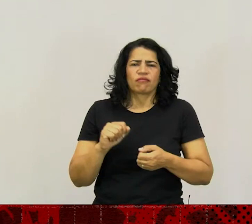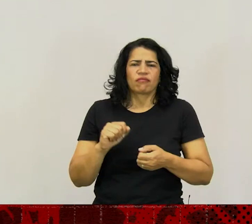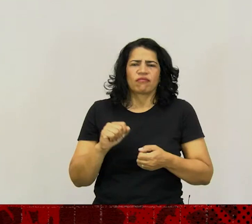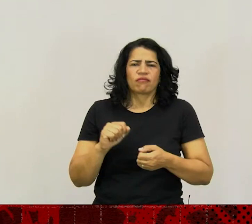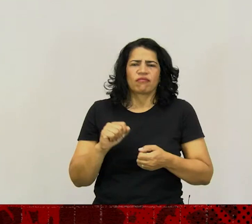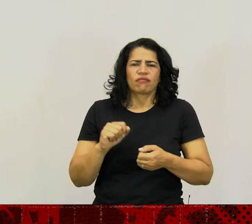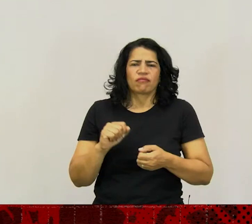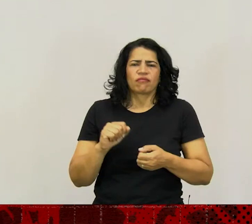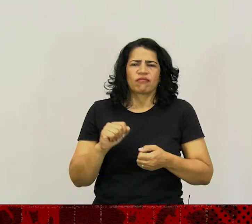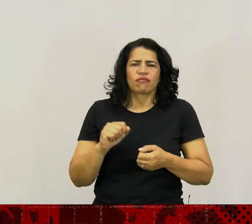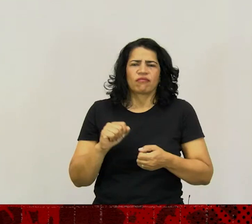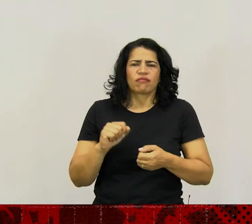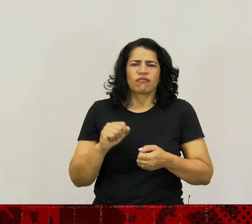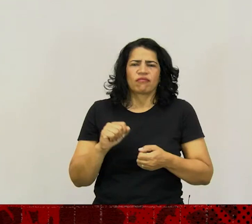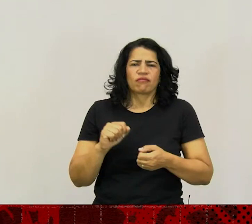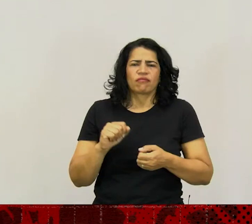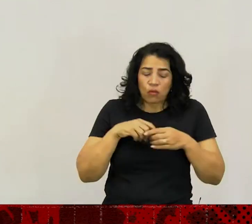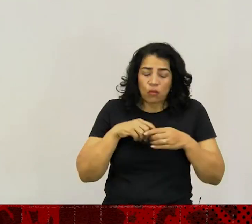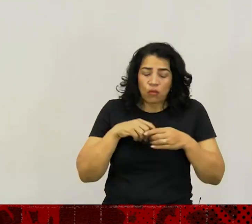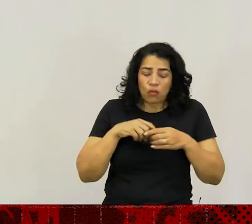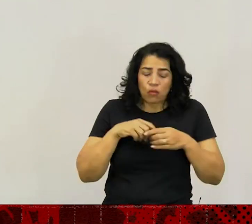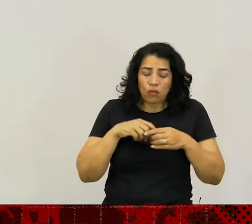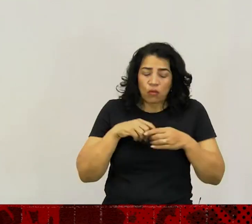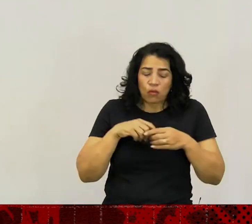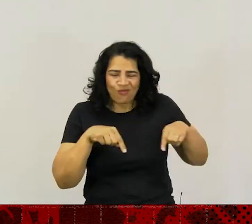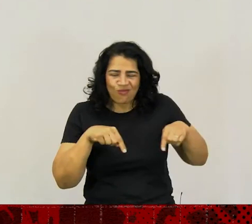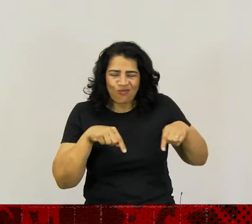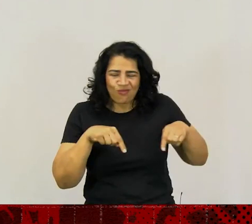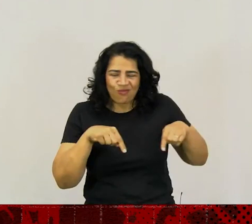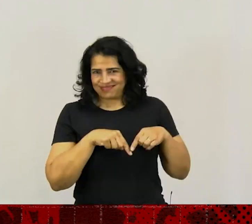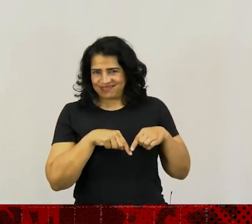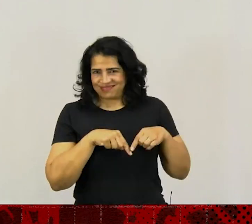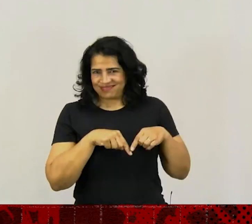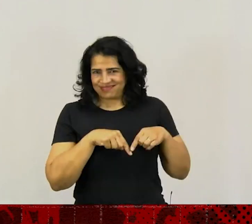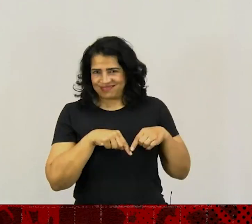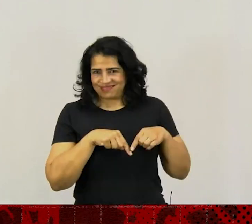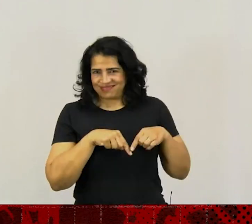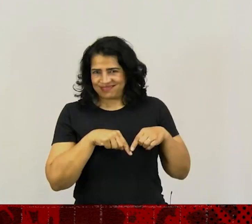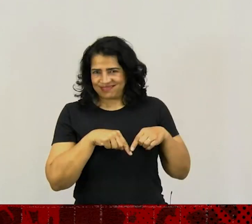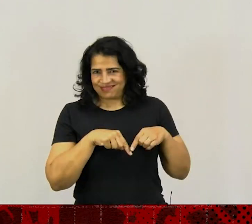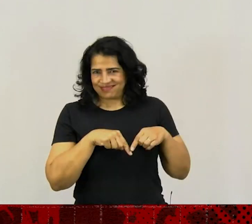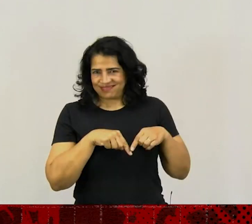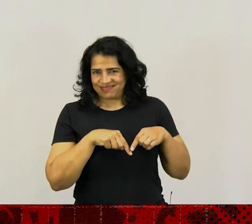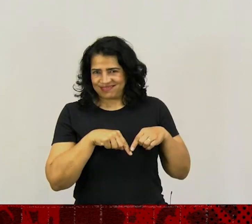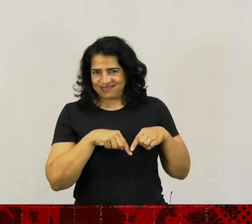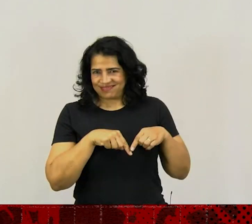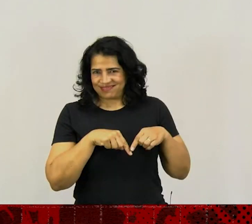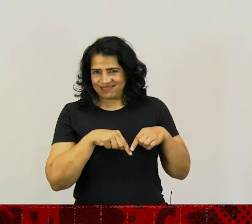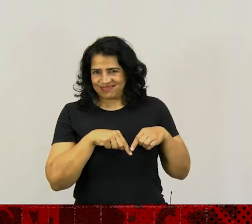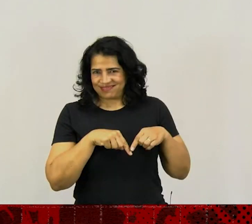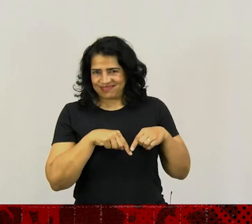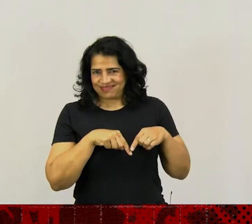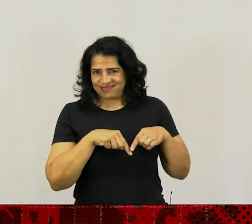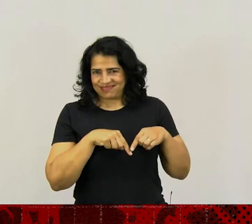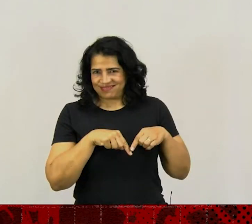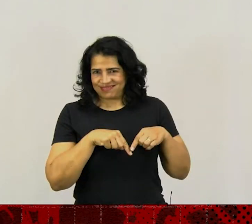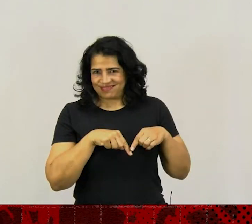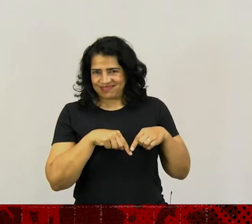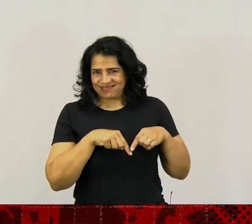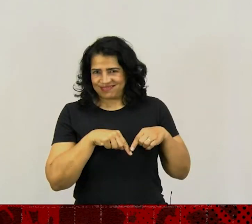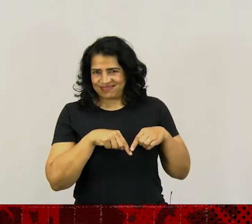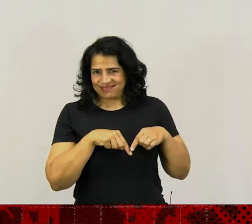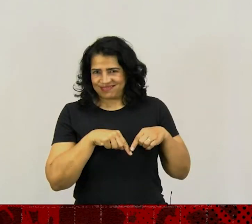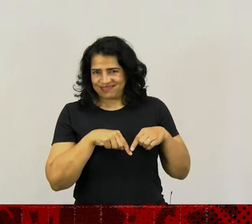coração, que a gente coloca lá algumas coisas que não cabem em outros quartos, mas a gente não quer